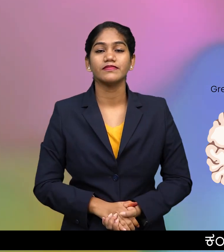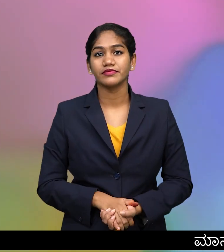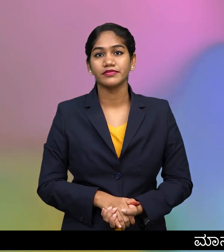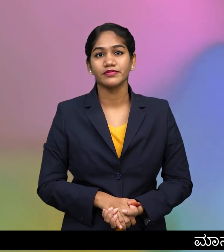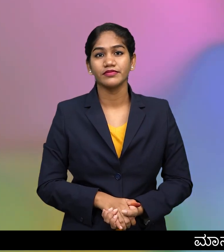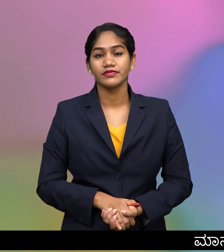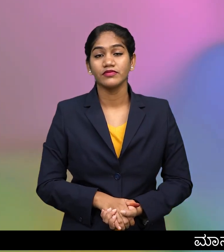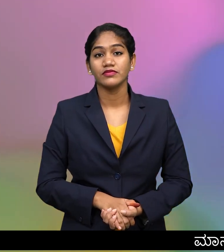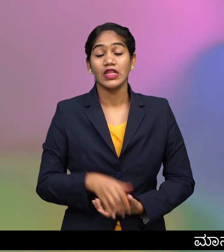ಮಾನವನ ಮೆದುಳು